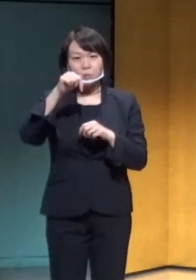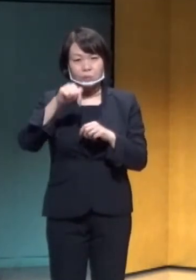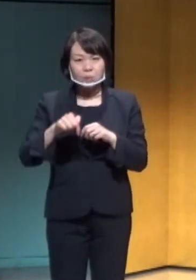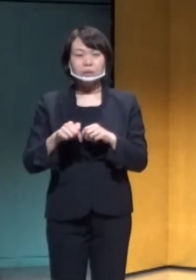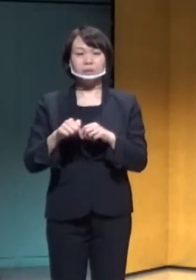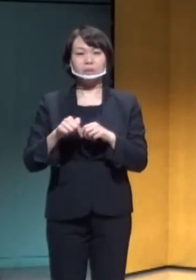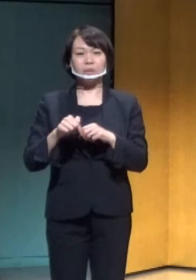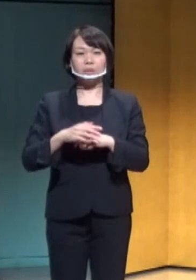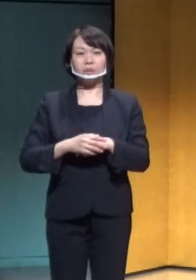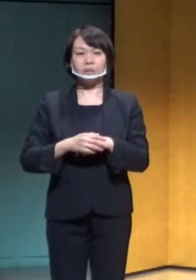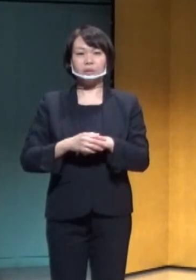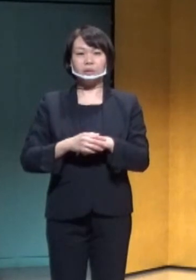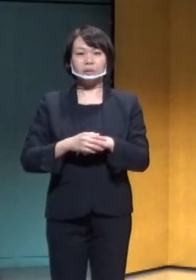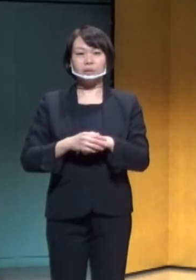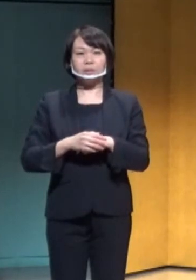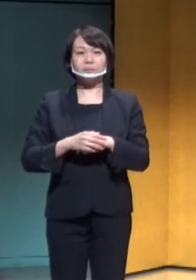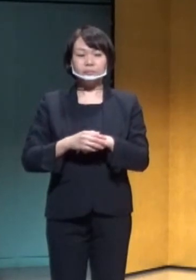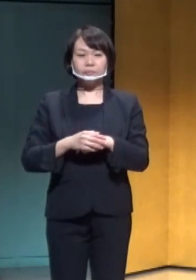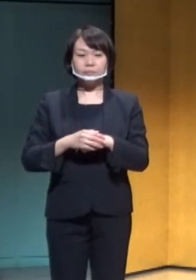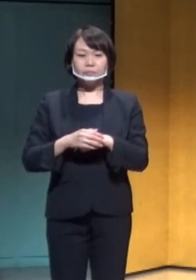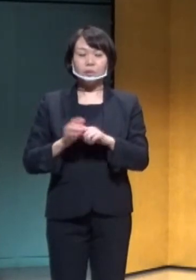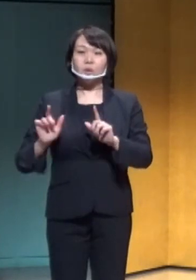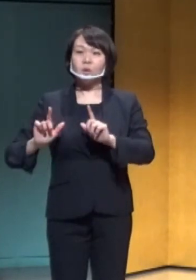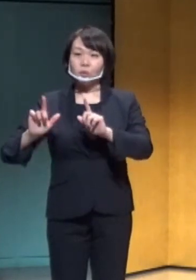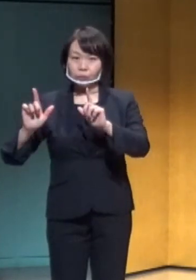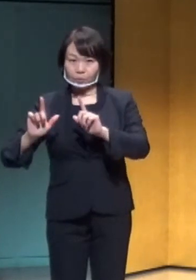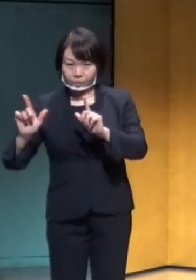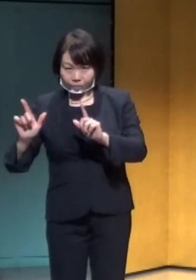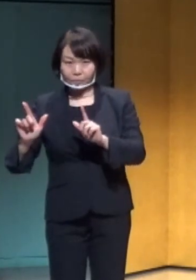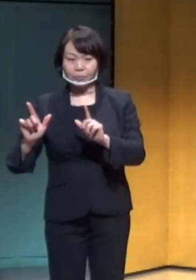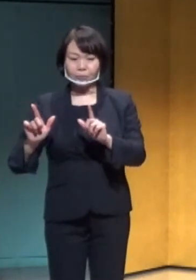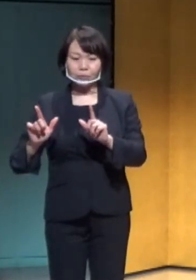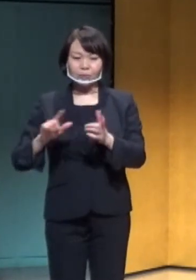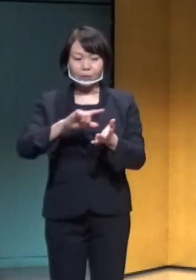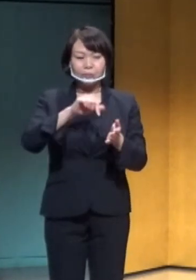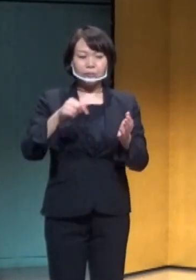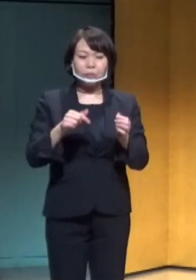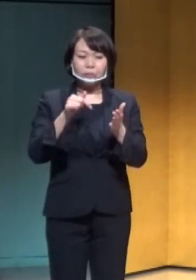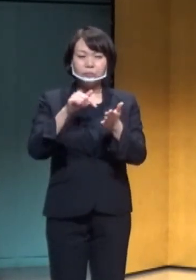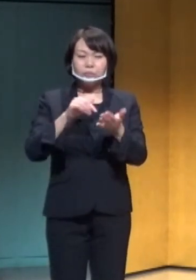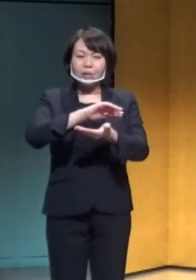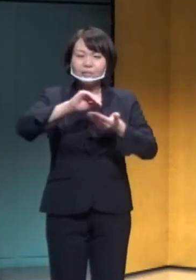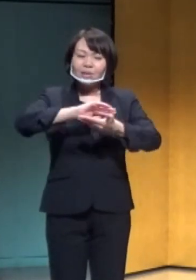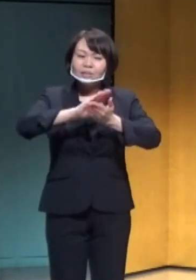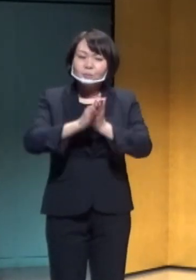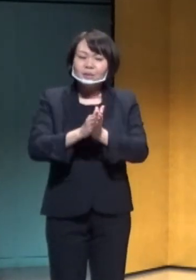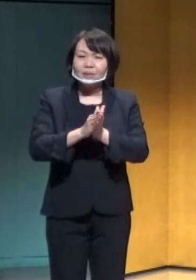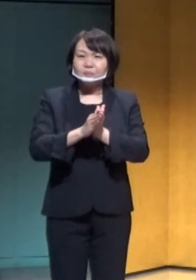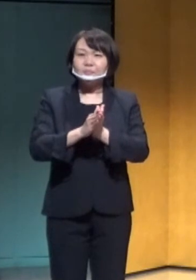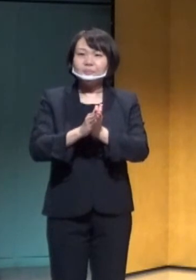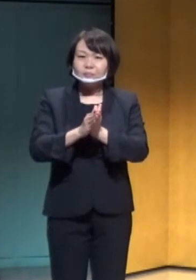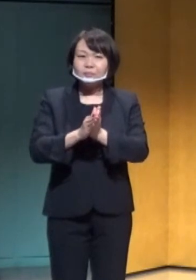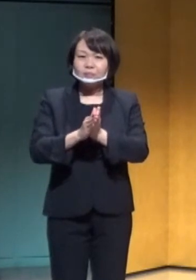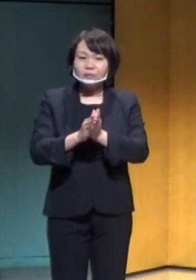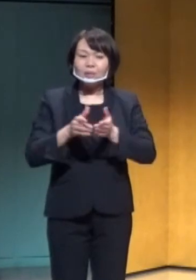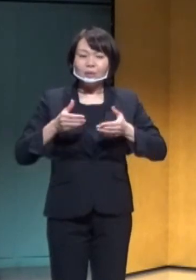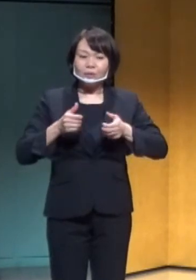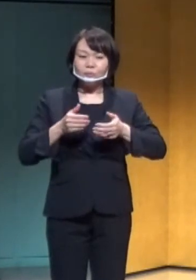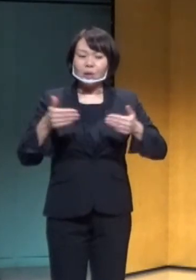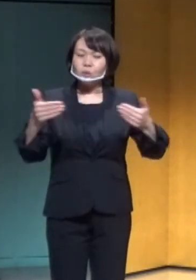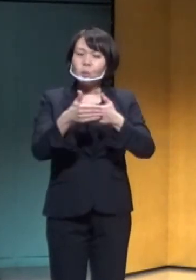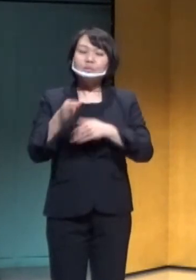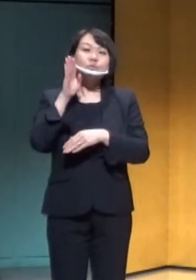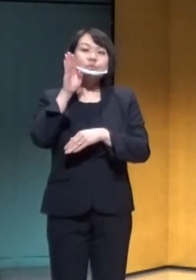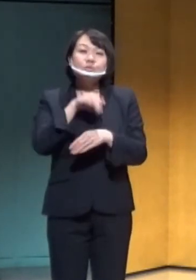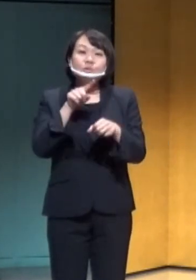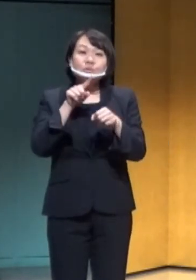ていく中で、いわゆる首都圏から25キロ圏に新しい環状線を作っていこうという動きがあります。この道路につ